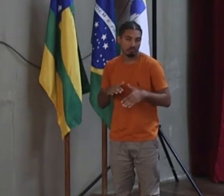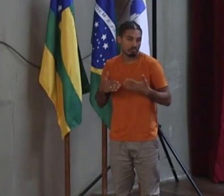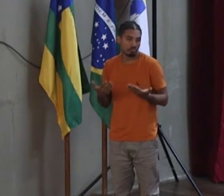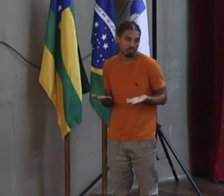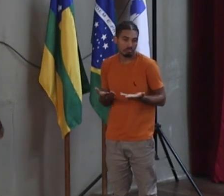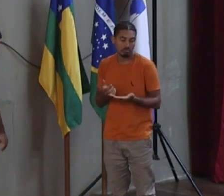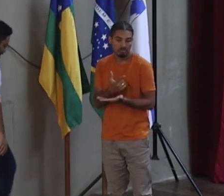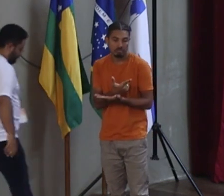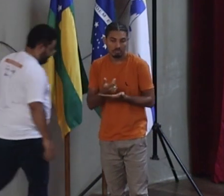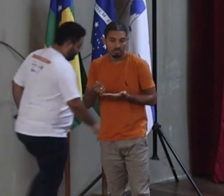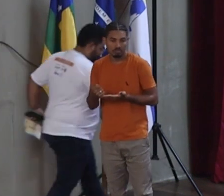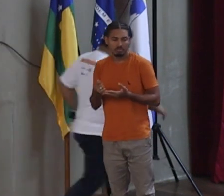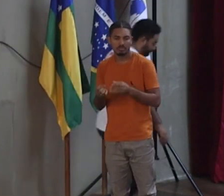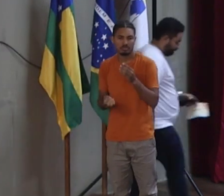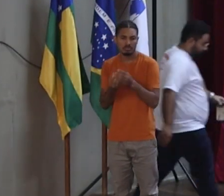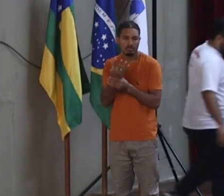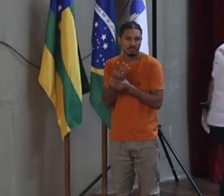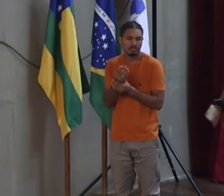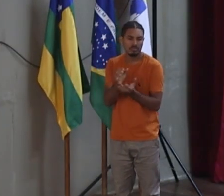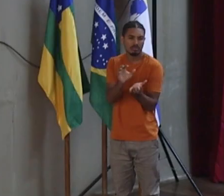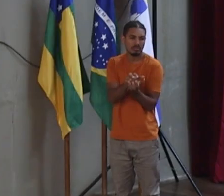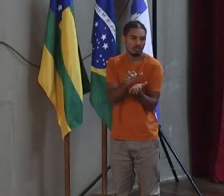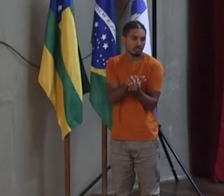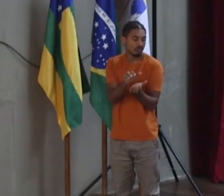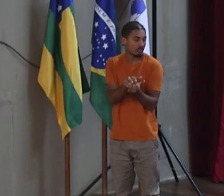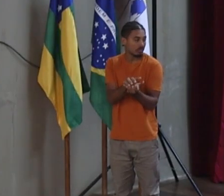a LAB foi criada em Recife, acho que você